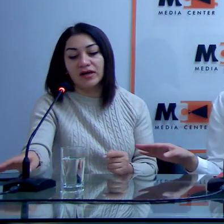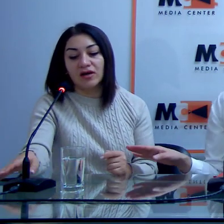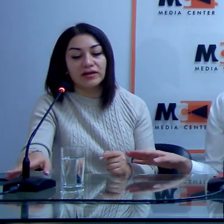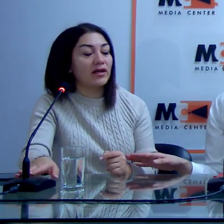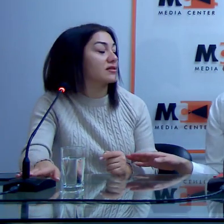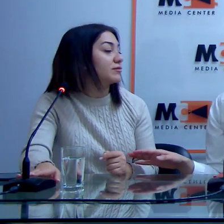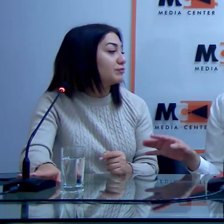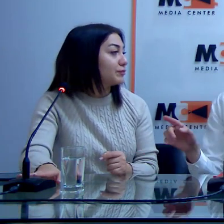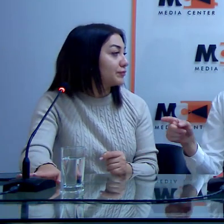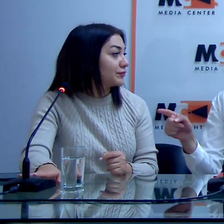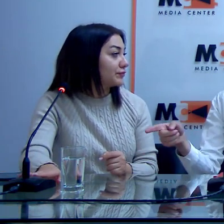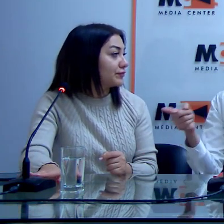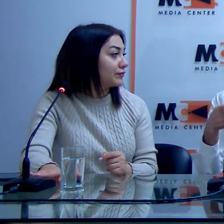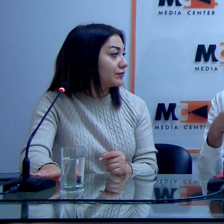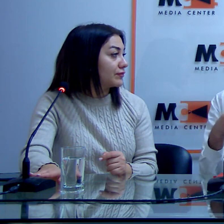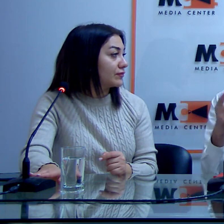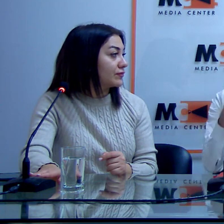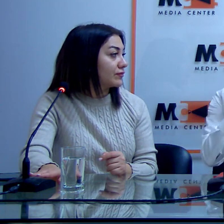իրավունքը վերականգնել անձի։